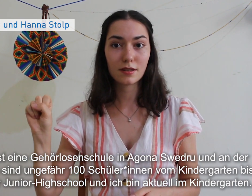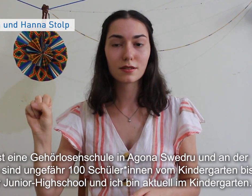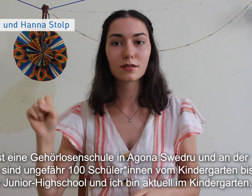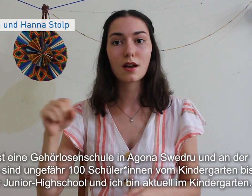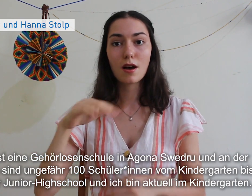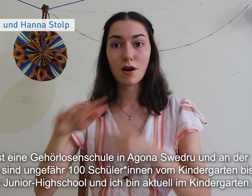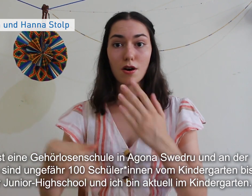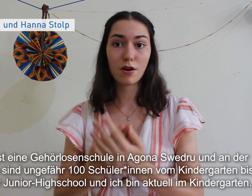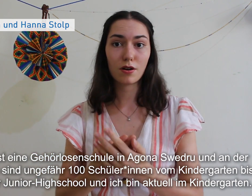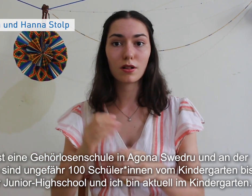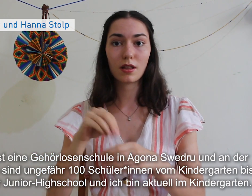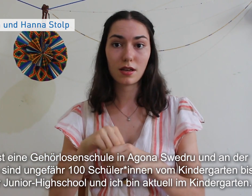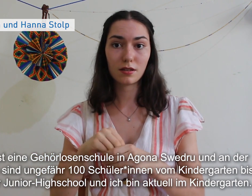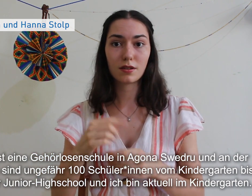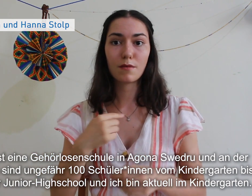ich bin aktuell im Kindergarten.